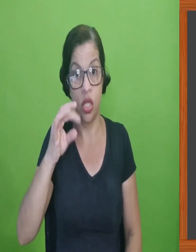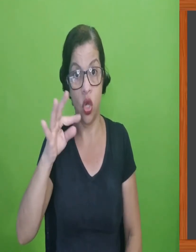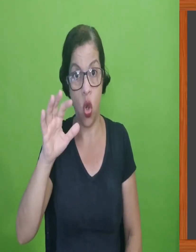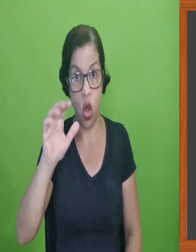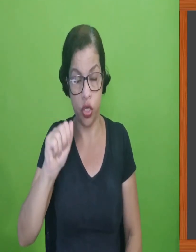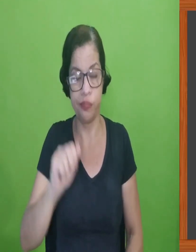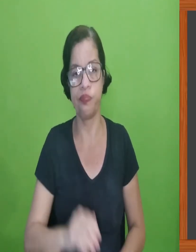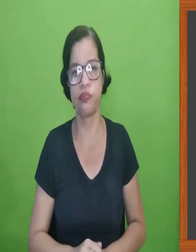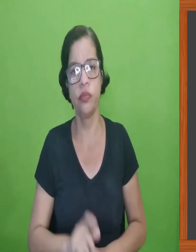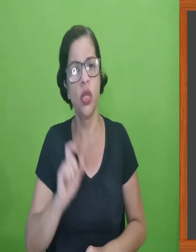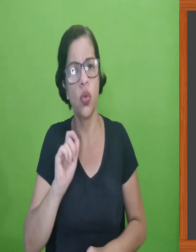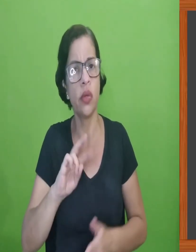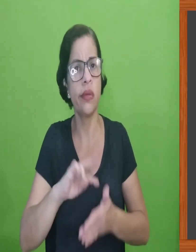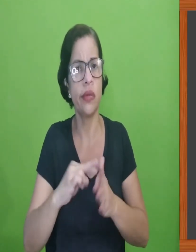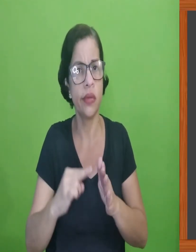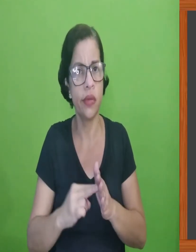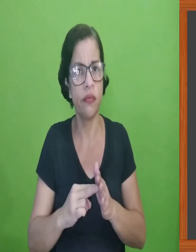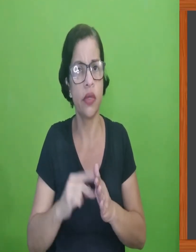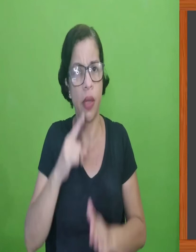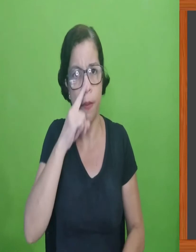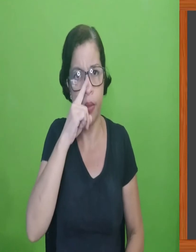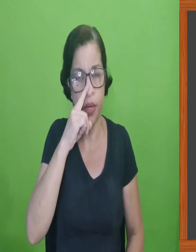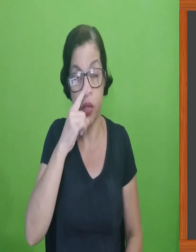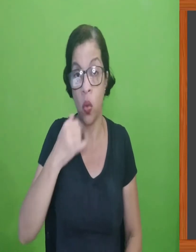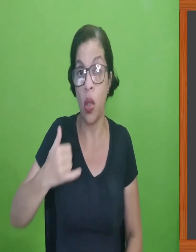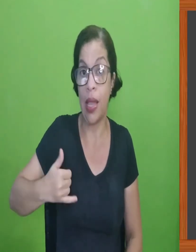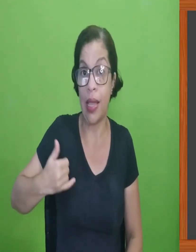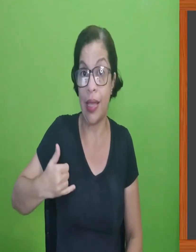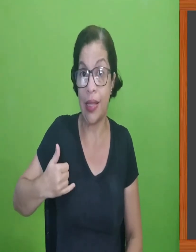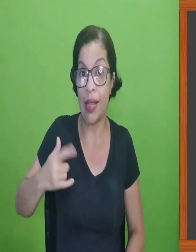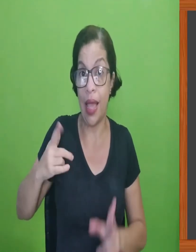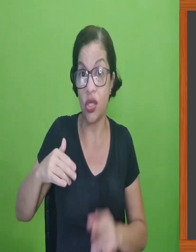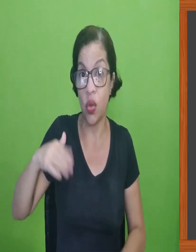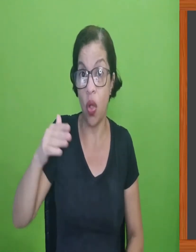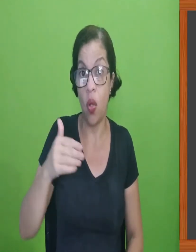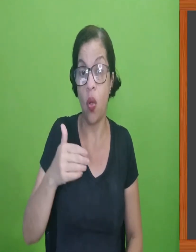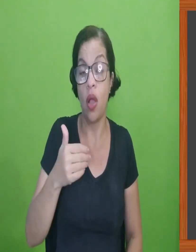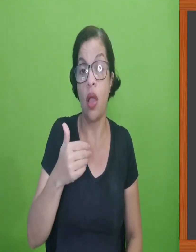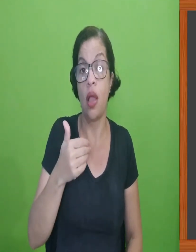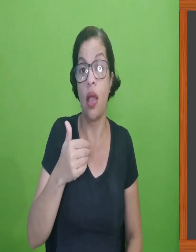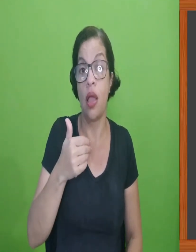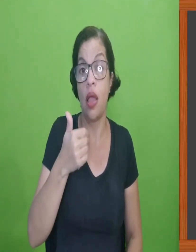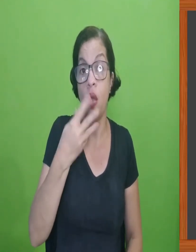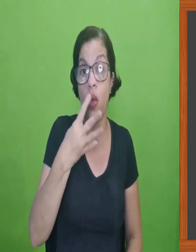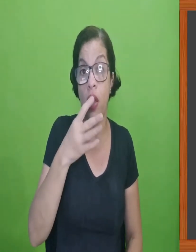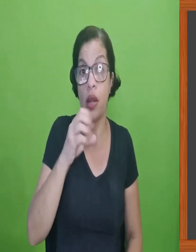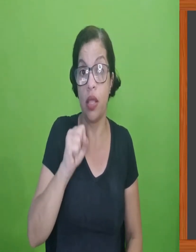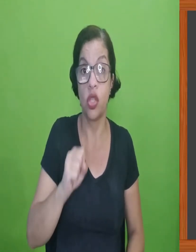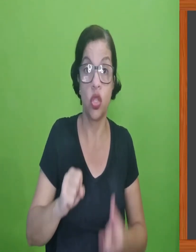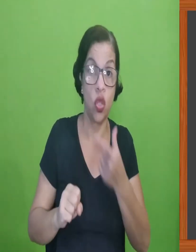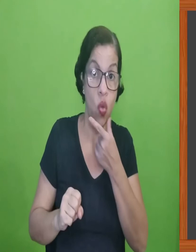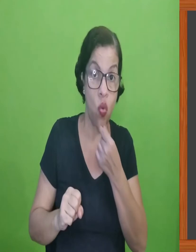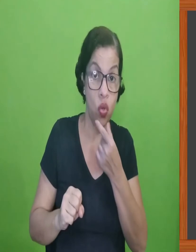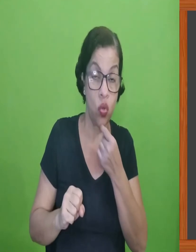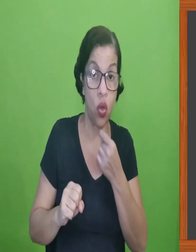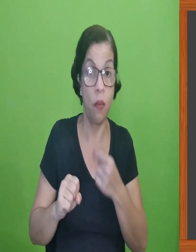São estratificadores de risco idade igual ou superior a 48 anos para o homem e igual